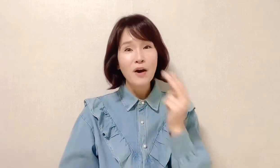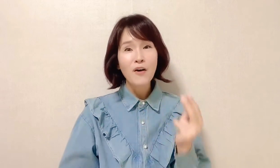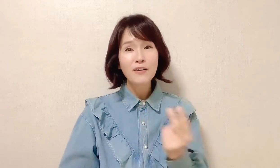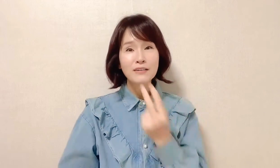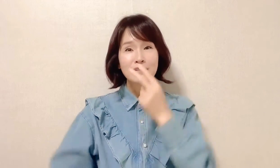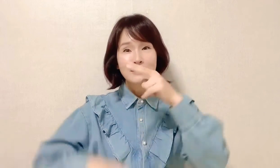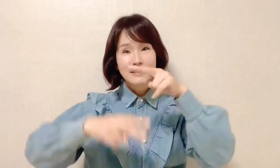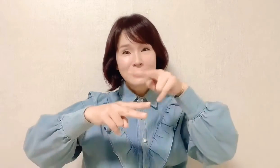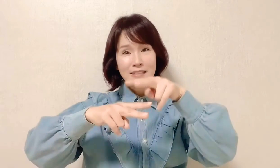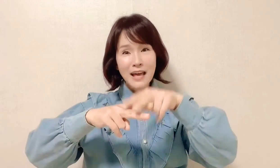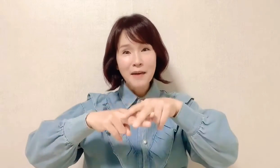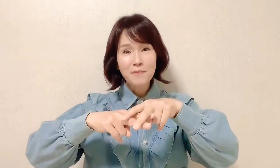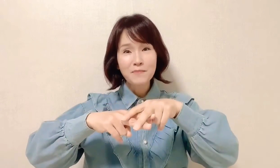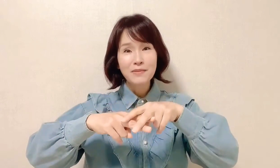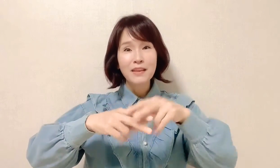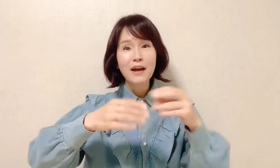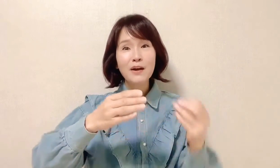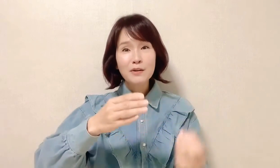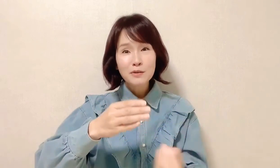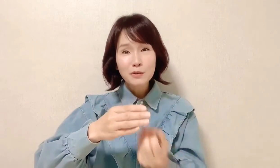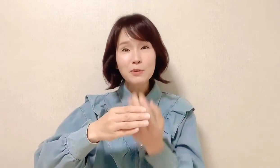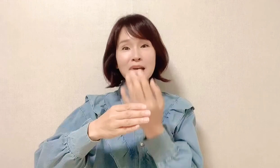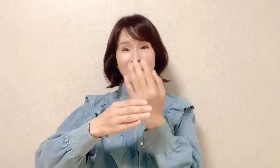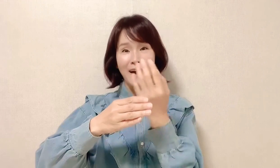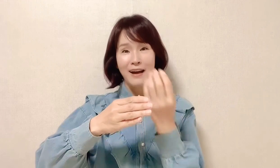생명, 샘, 솟아나.